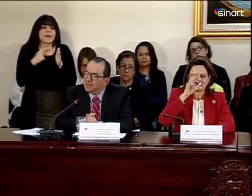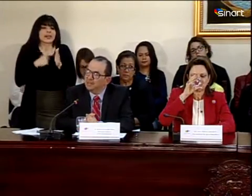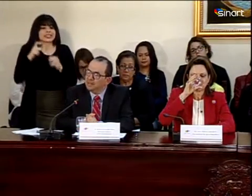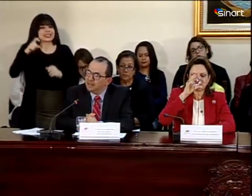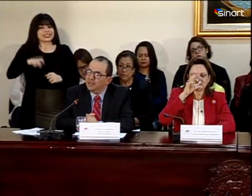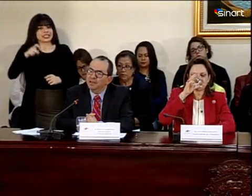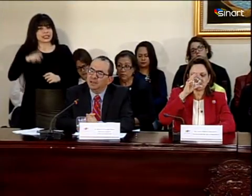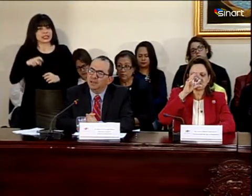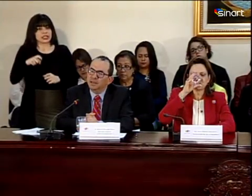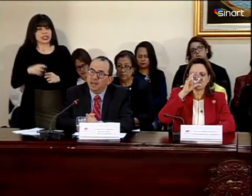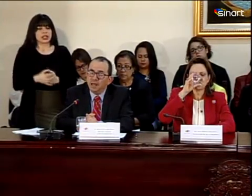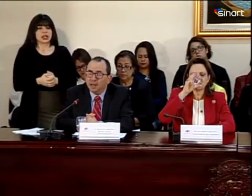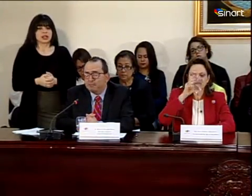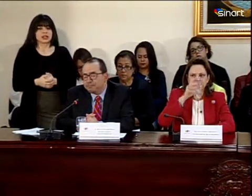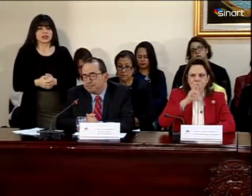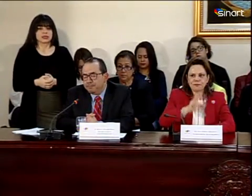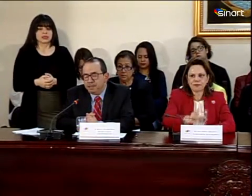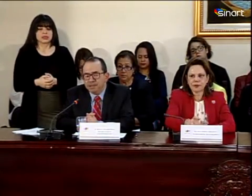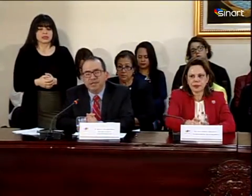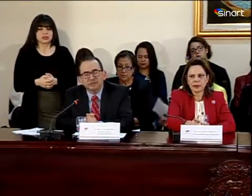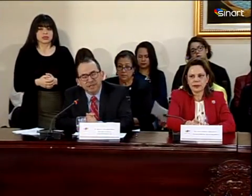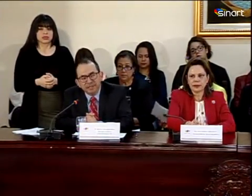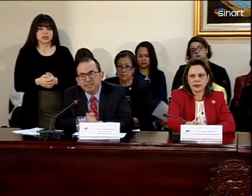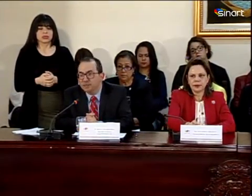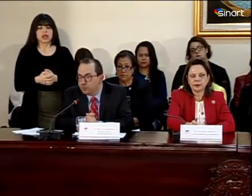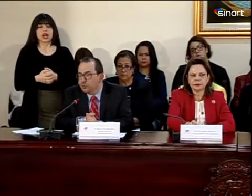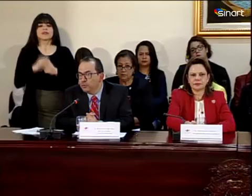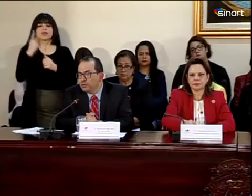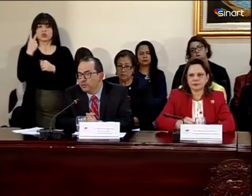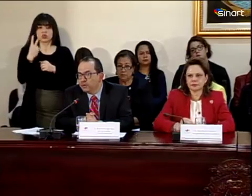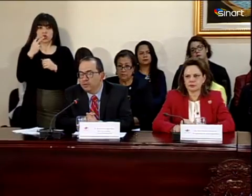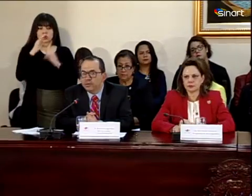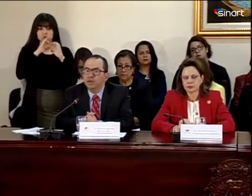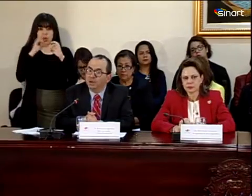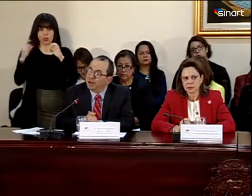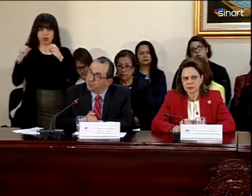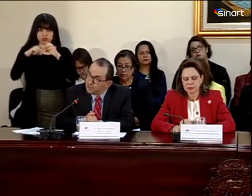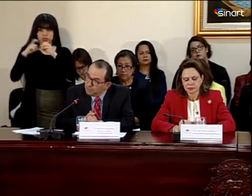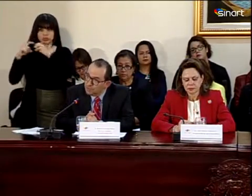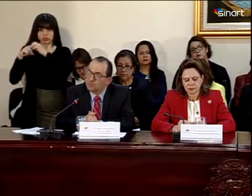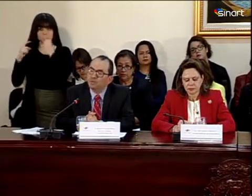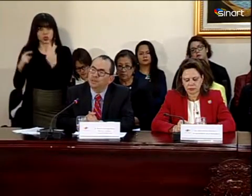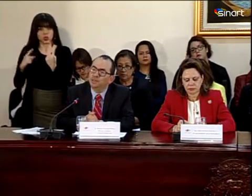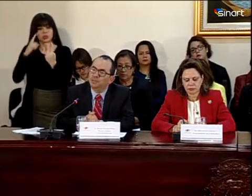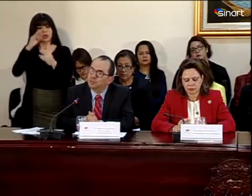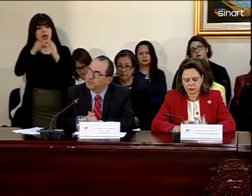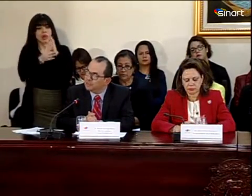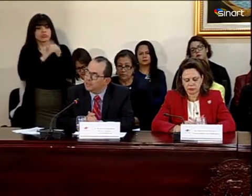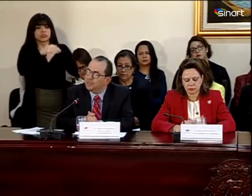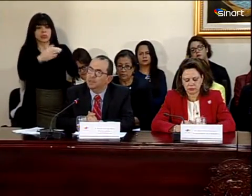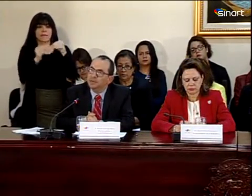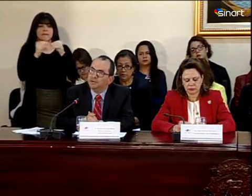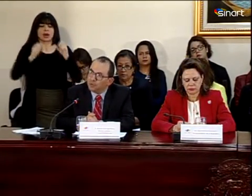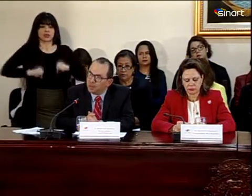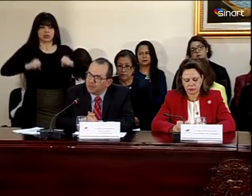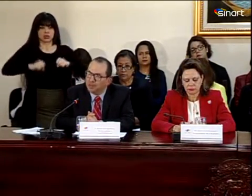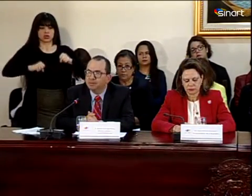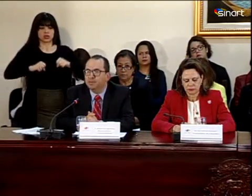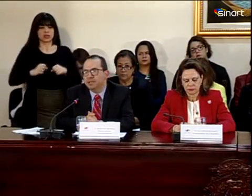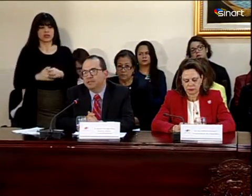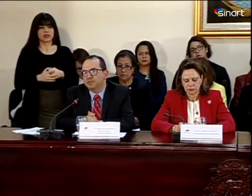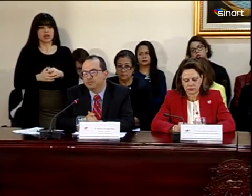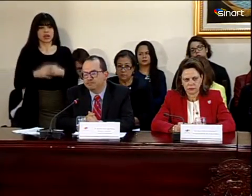requiere de la transferencia de 2 óvulos fecundados para que el procedimiento pueda tener un porcentaje